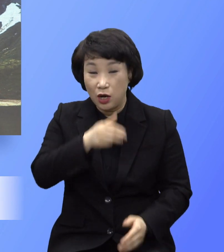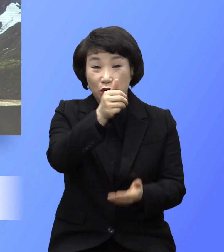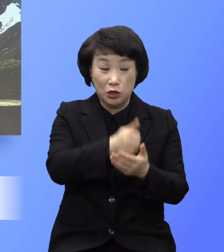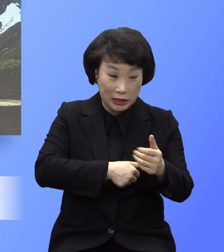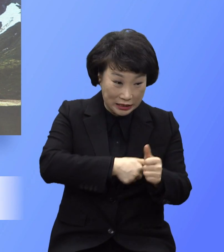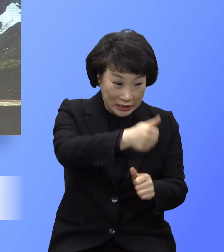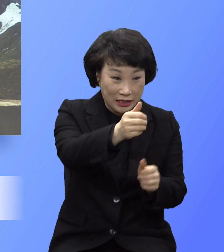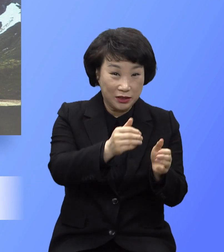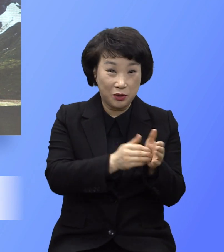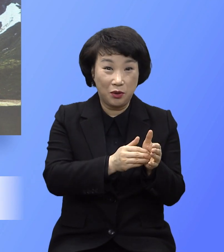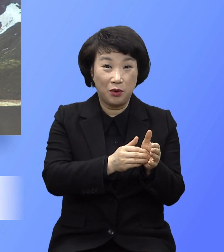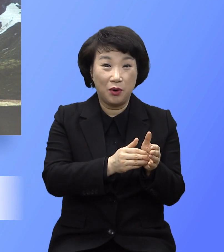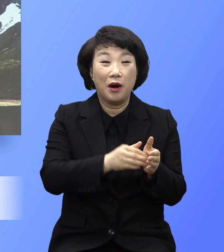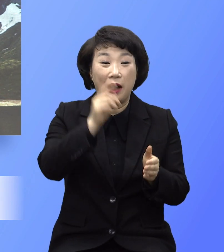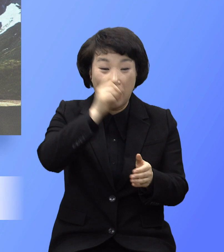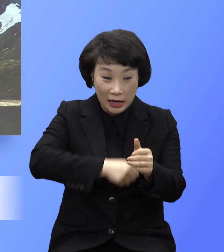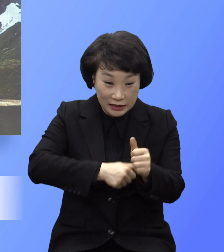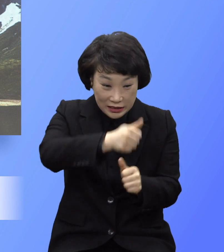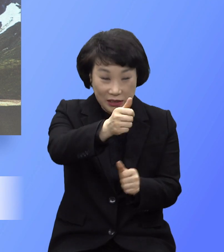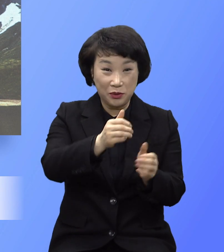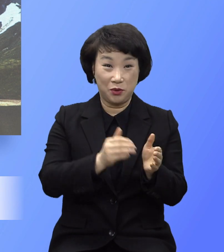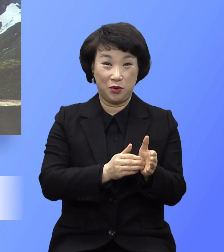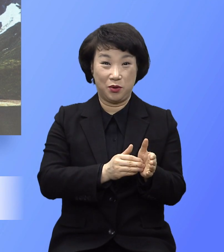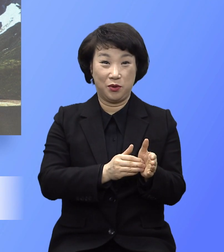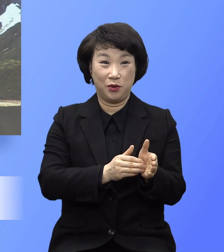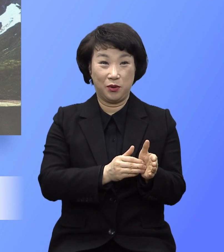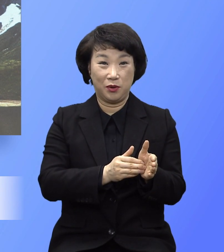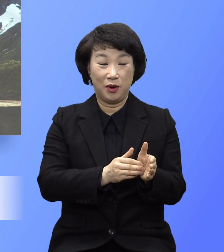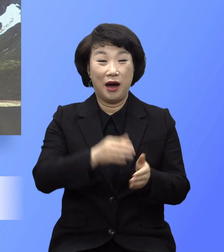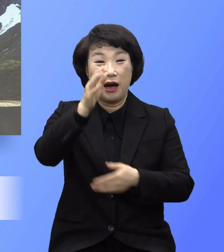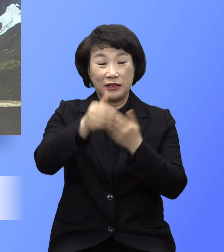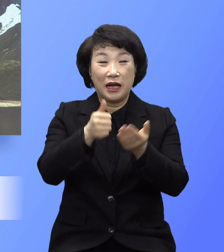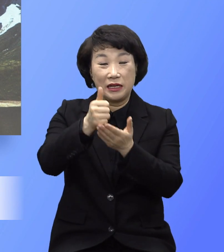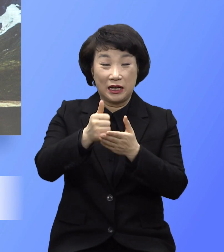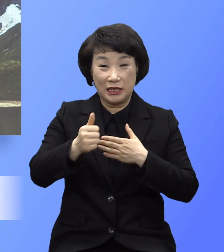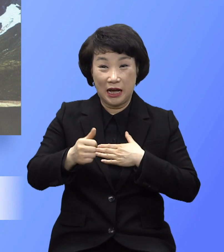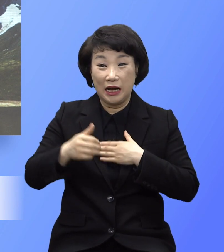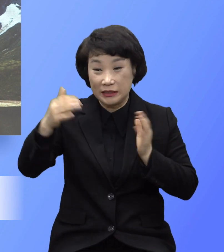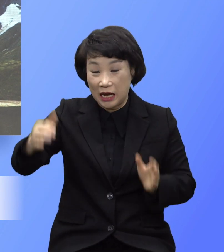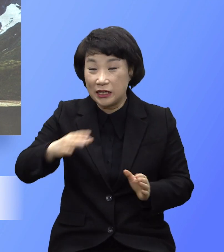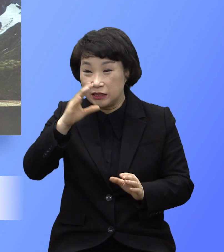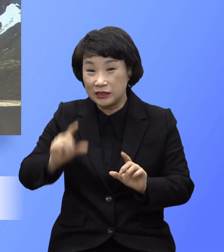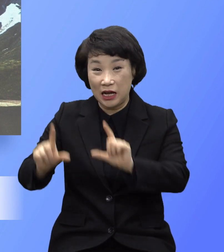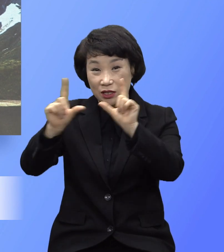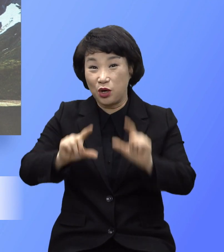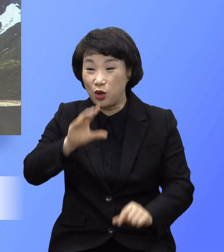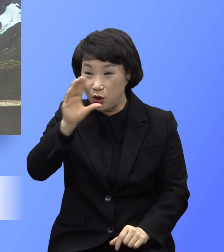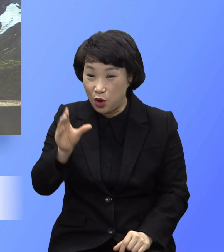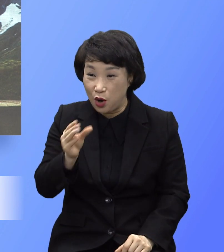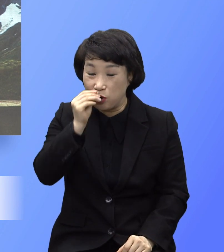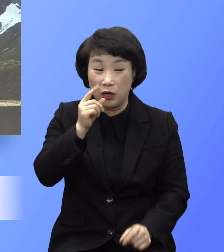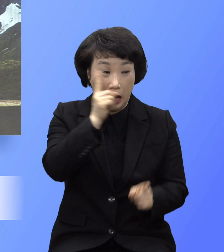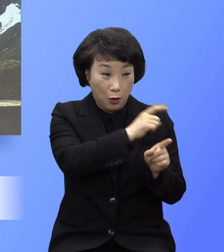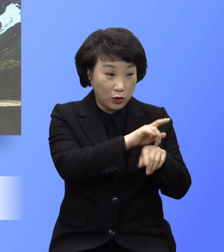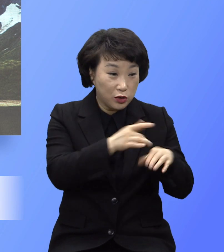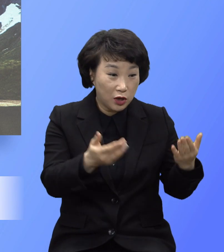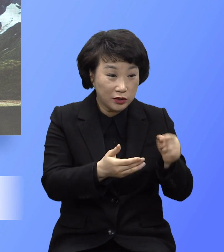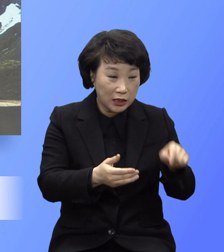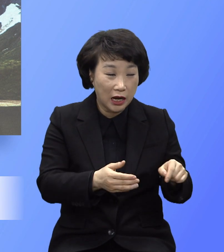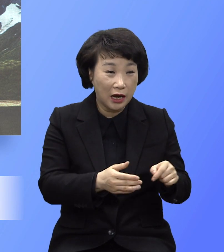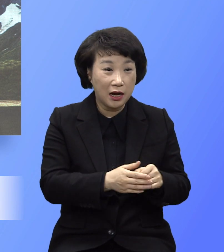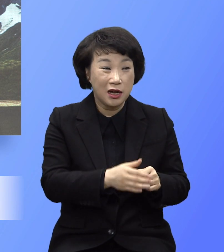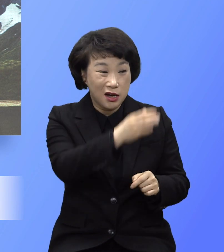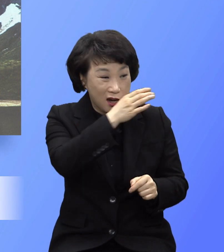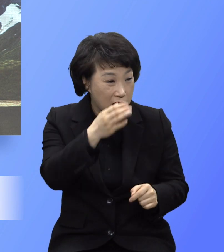죄를 이기고 악을 이기고 하나님과 거룩하게 살며 마귀사단 귀신